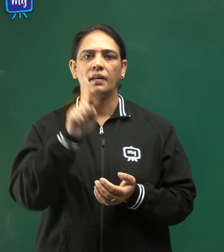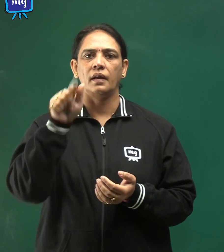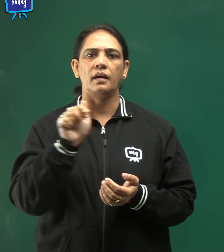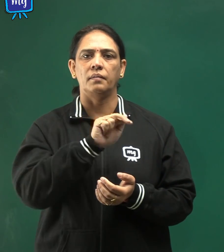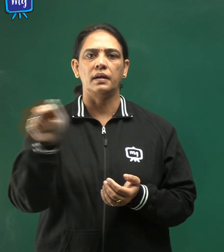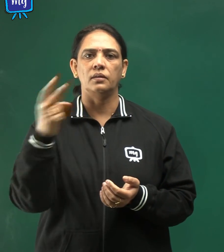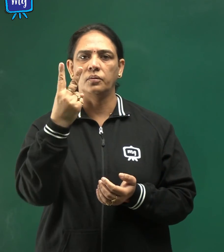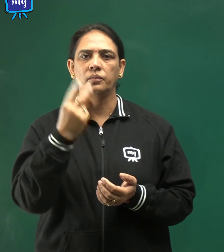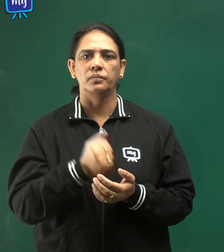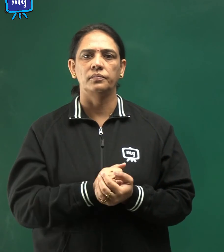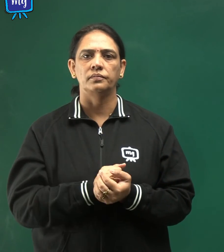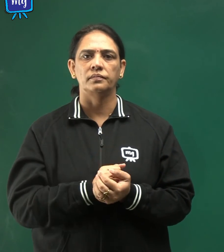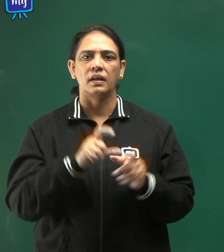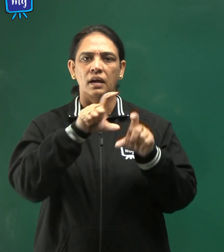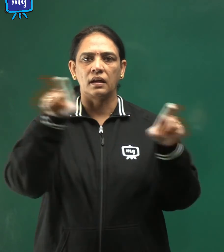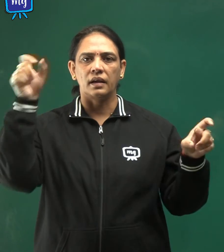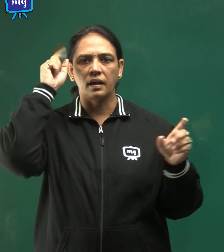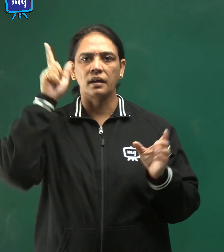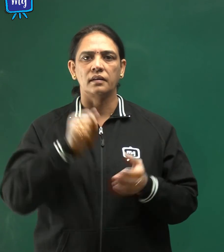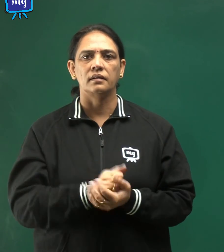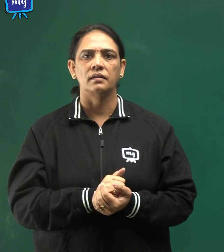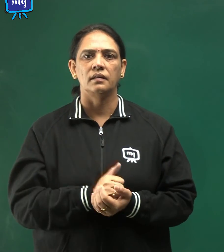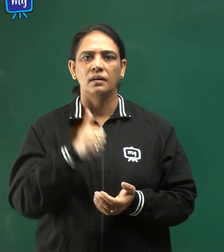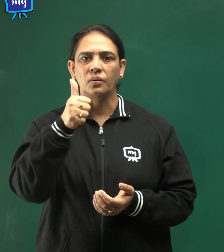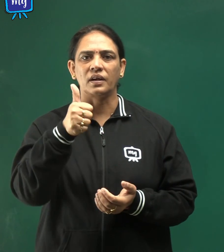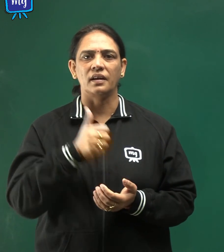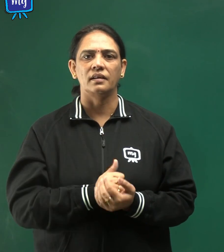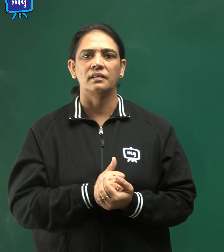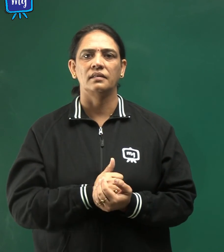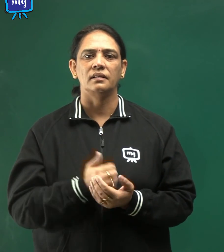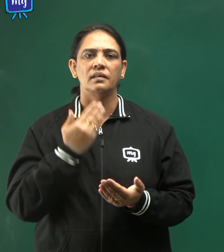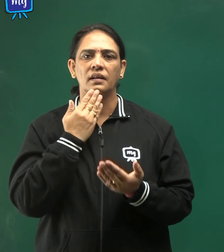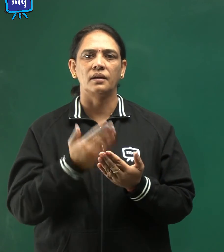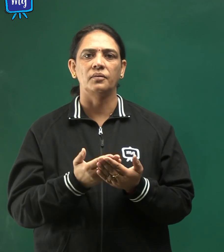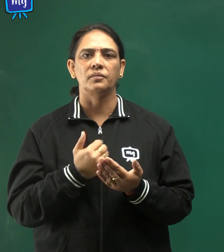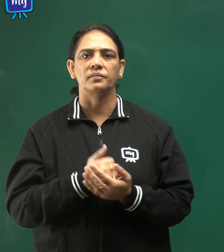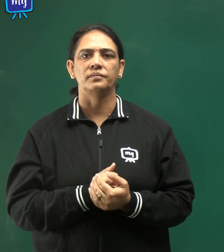1/2। समझ आ गया? ओके, थैंक यू।